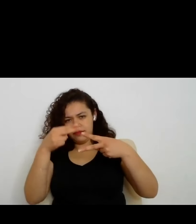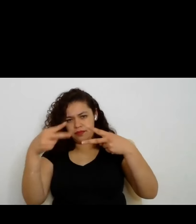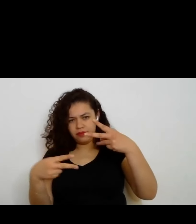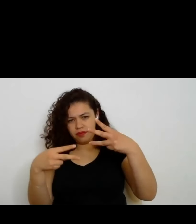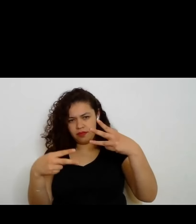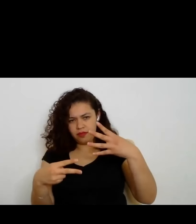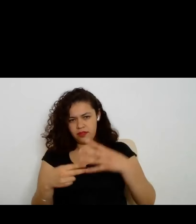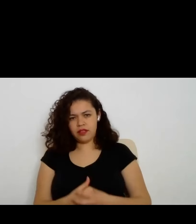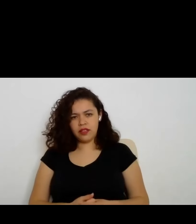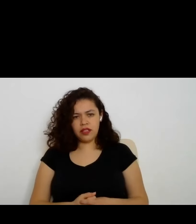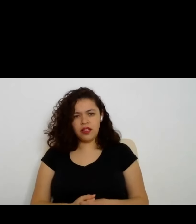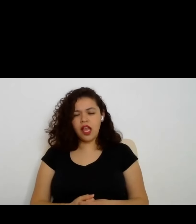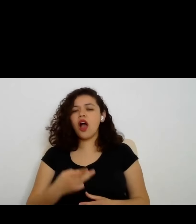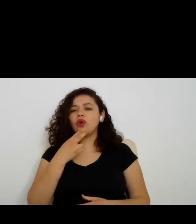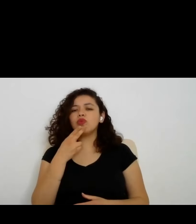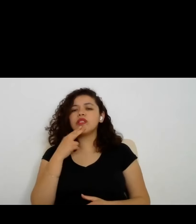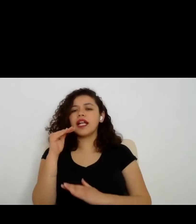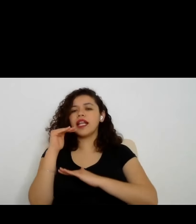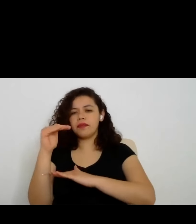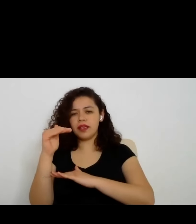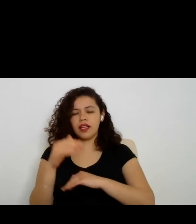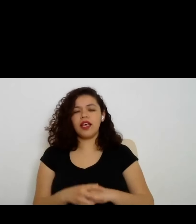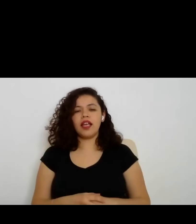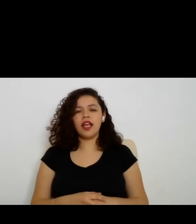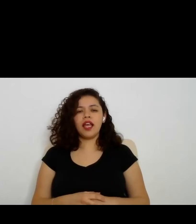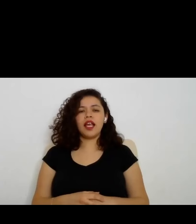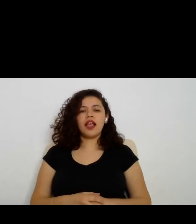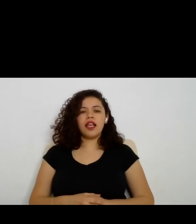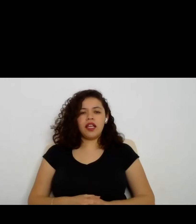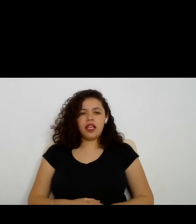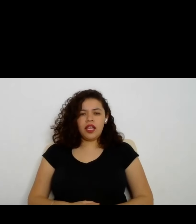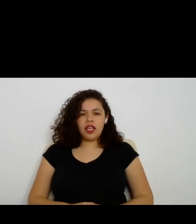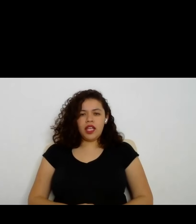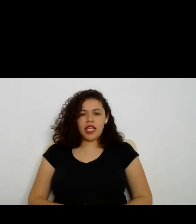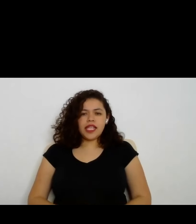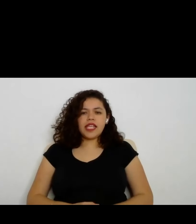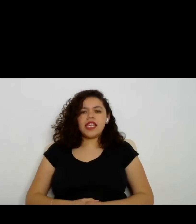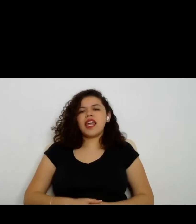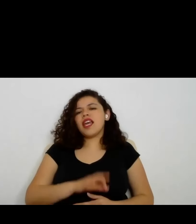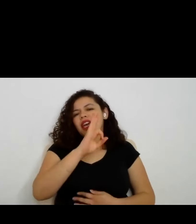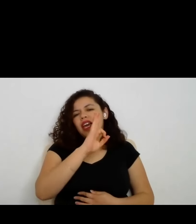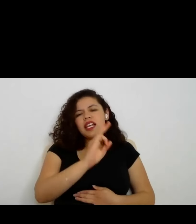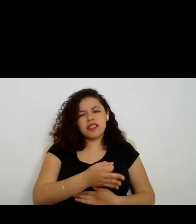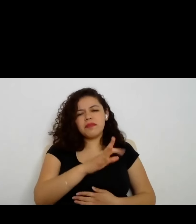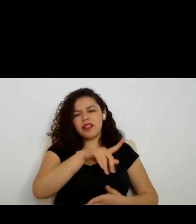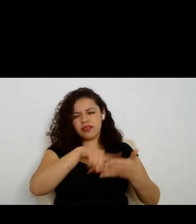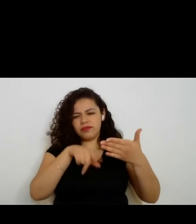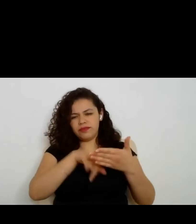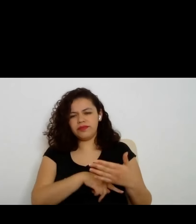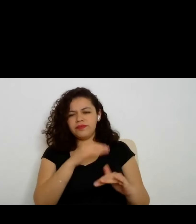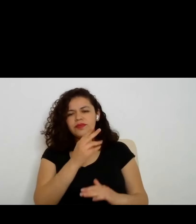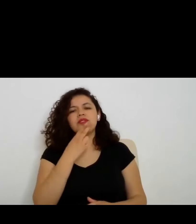la limitación de uso y la revocación de consentimiento, ¿no? La limitación de